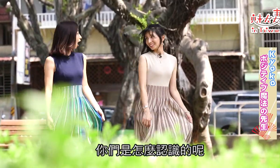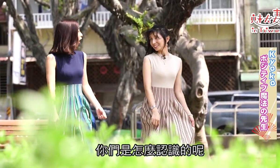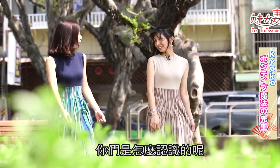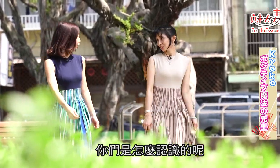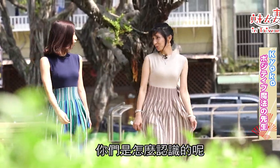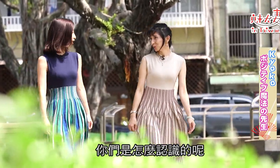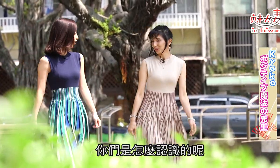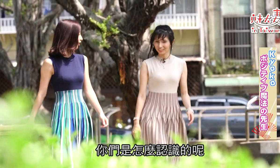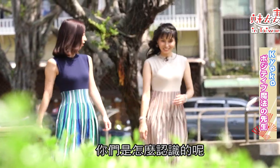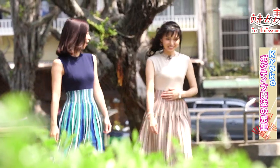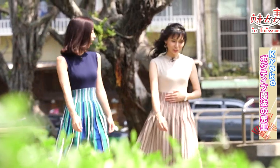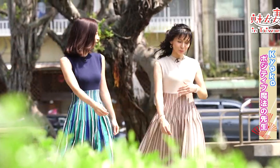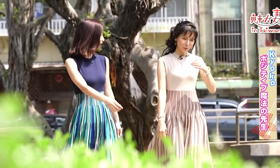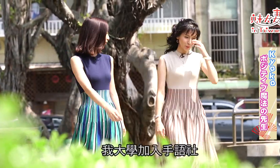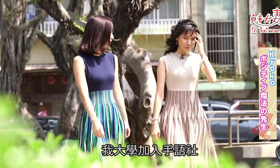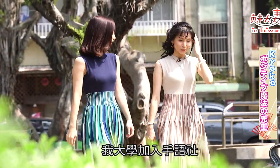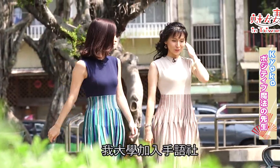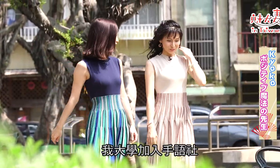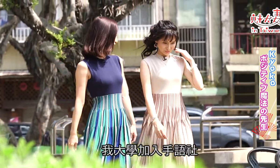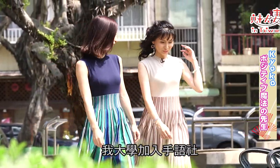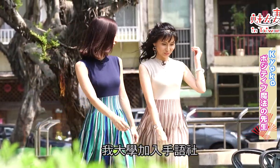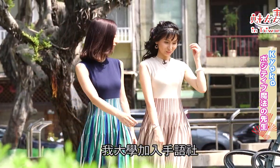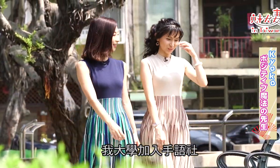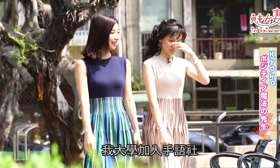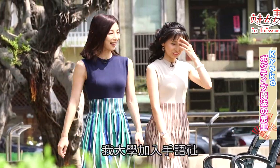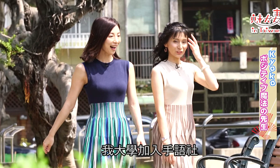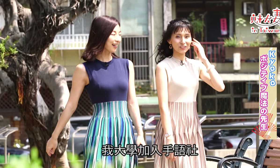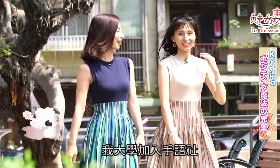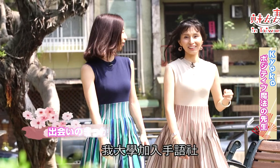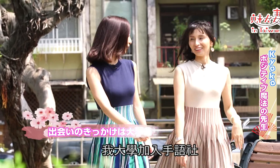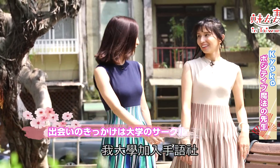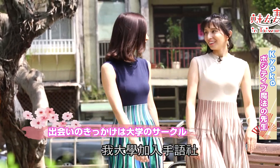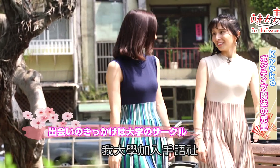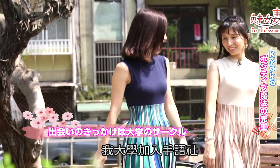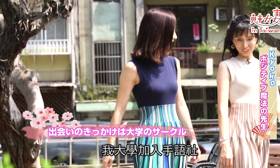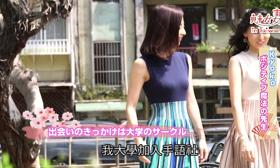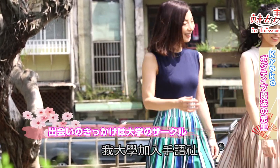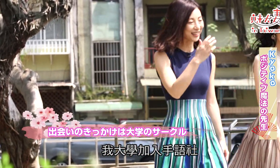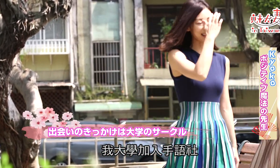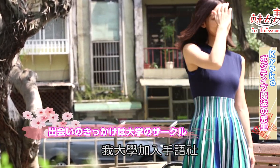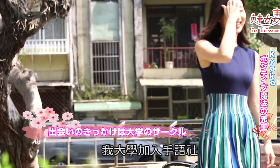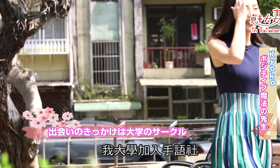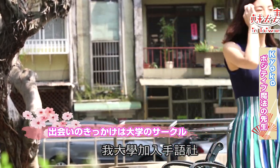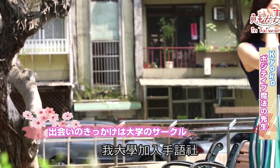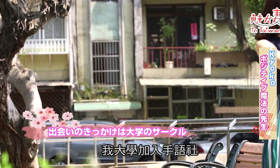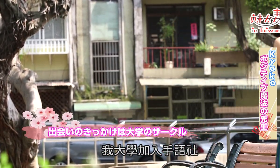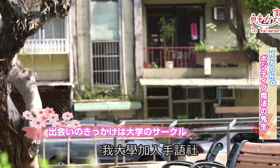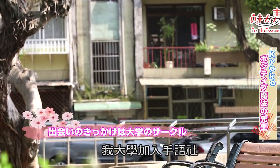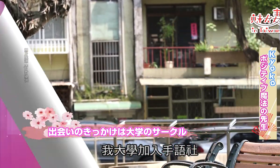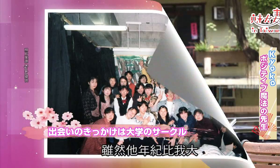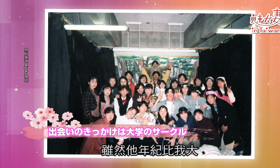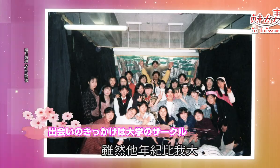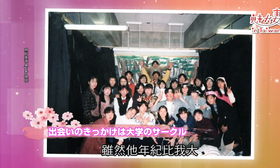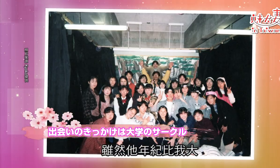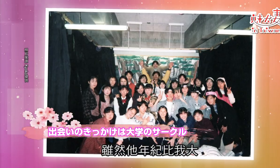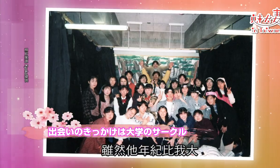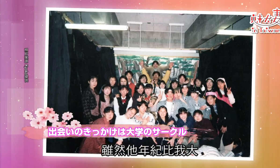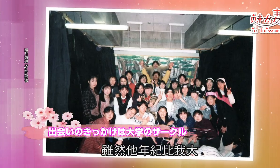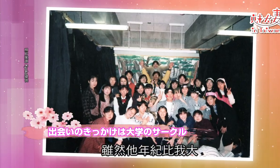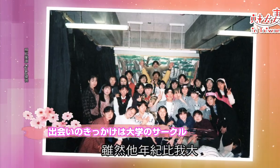ったんですか？ はい、大学の時に私はあの手話サークルに入っていたんですけど、はい、そこに、まあ、彼